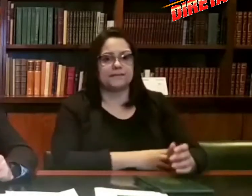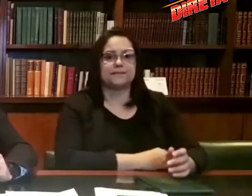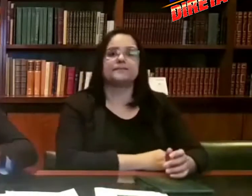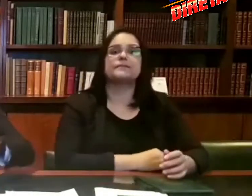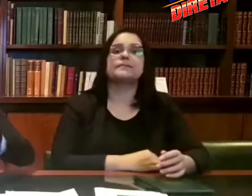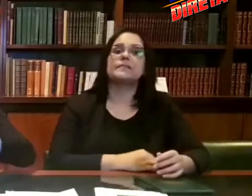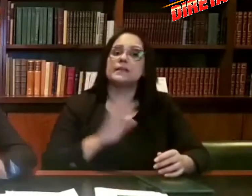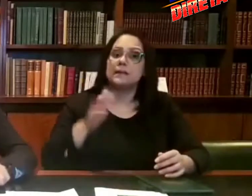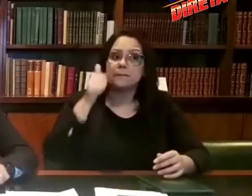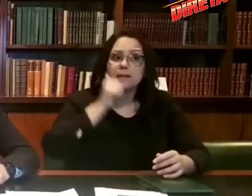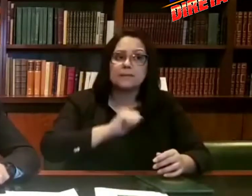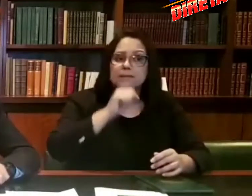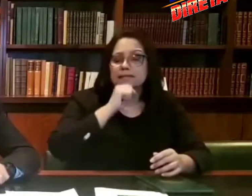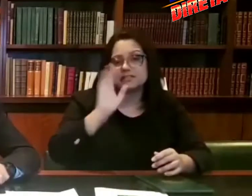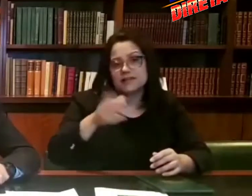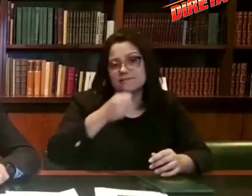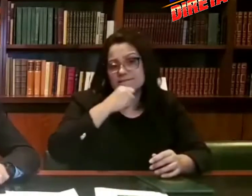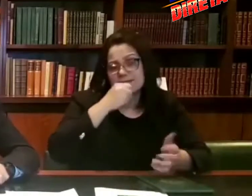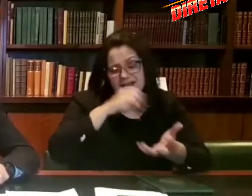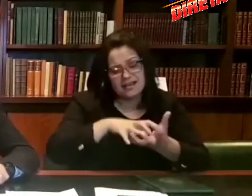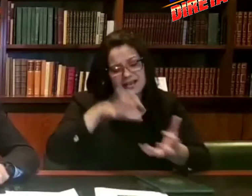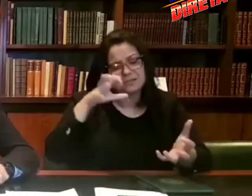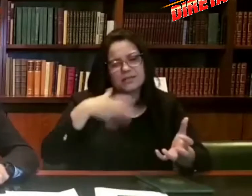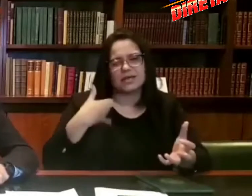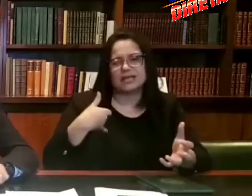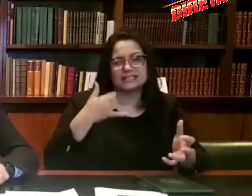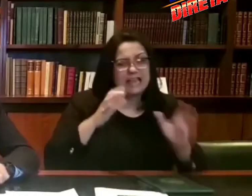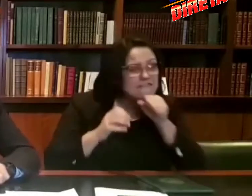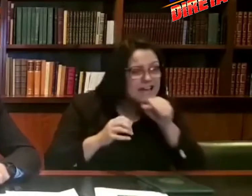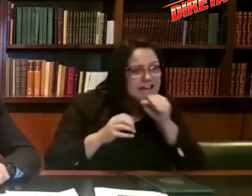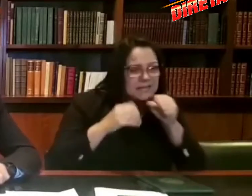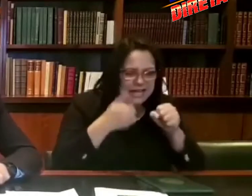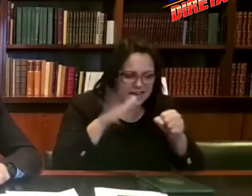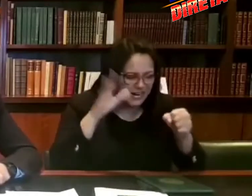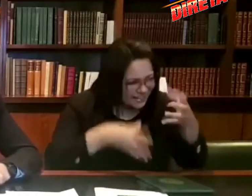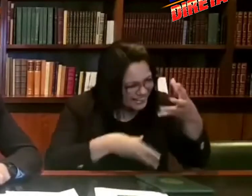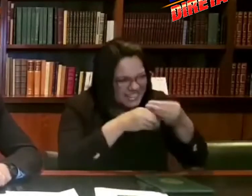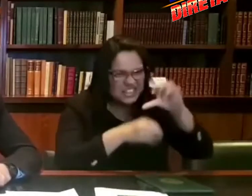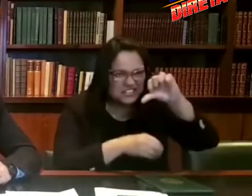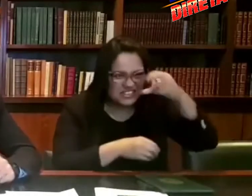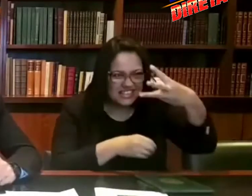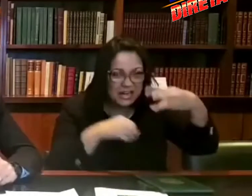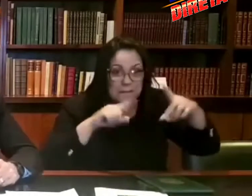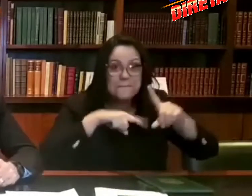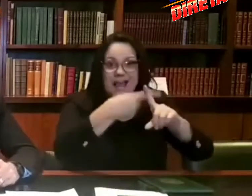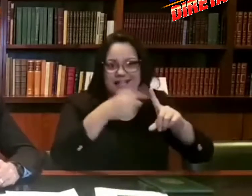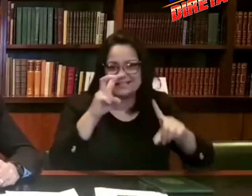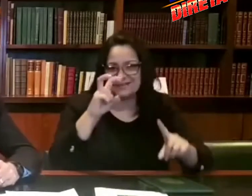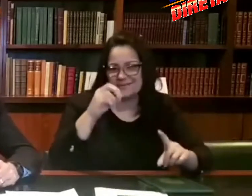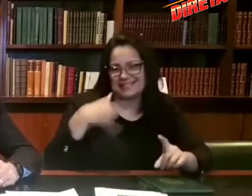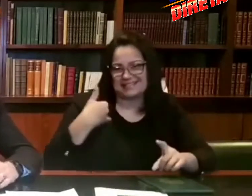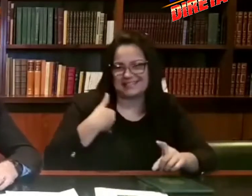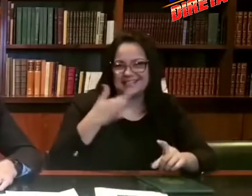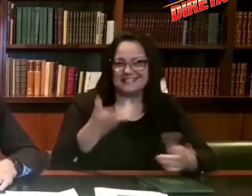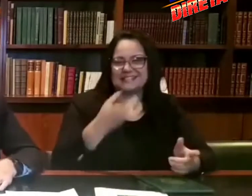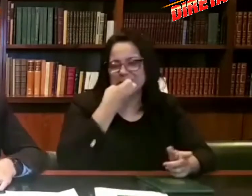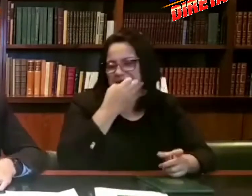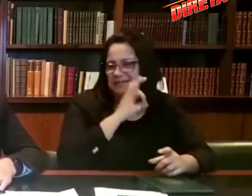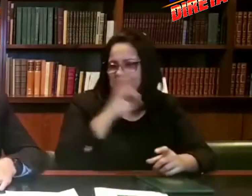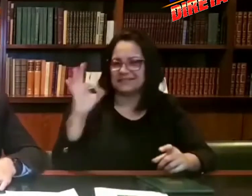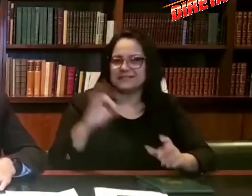bastante idosa, eu espero que ela viva ainda mais uns 50, tá bom? Mais uns 50 aí, tá bom demais, tá ok? Bem,